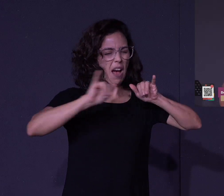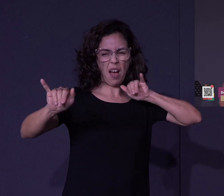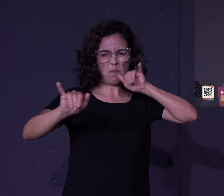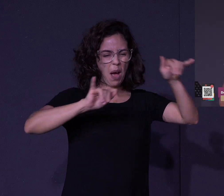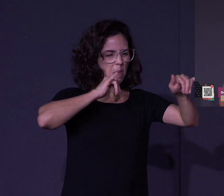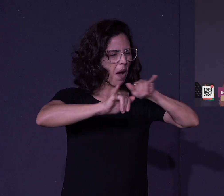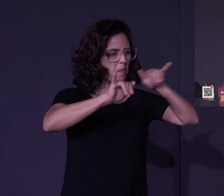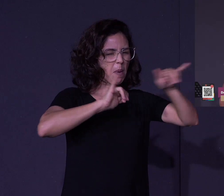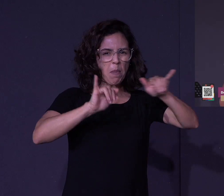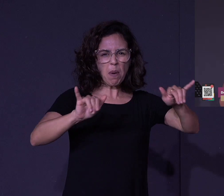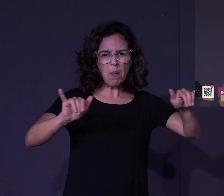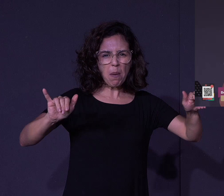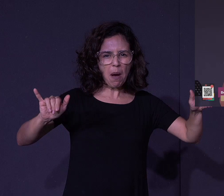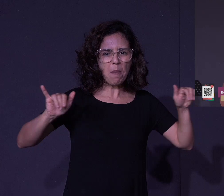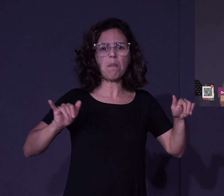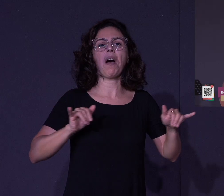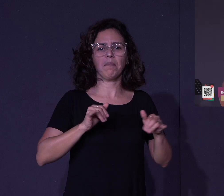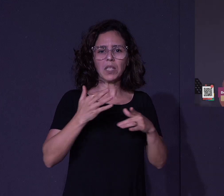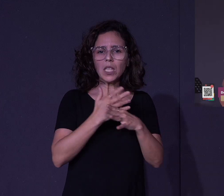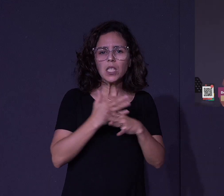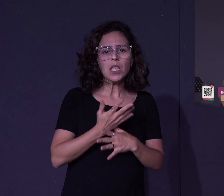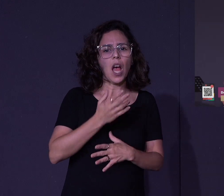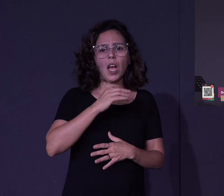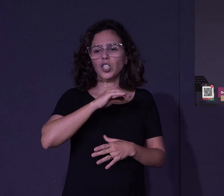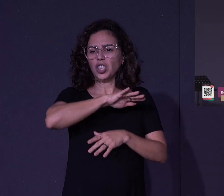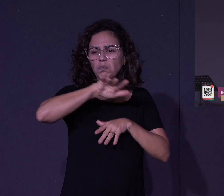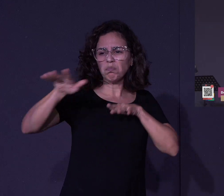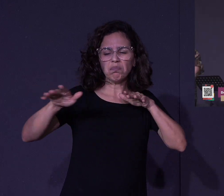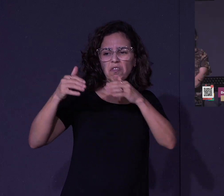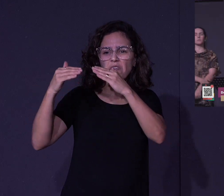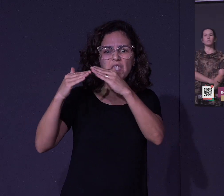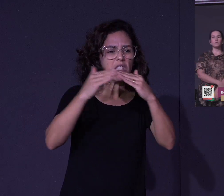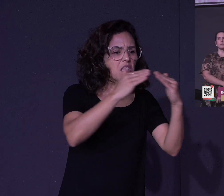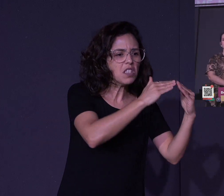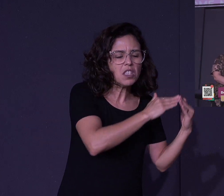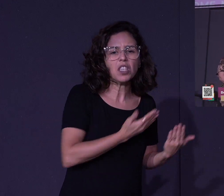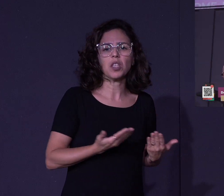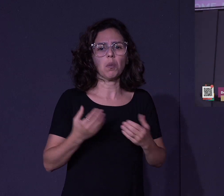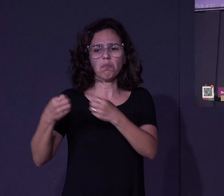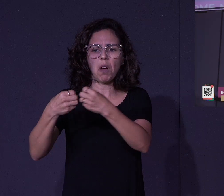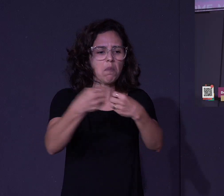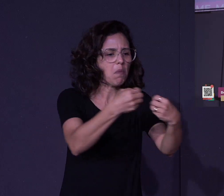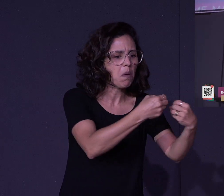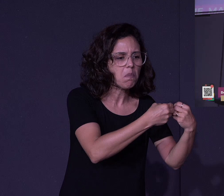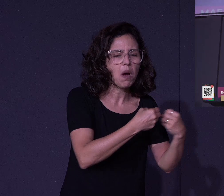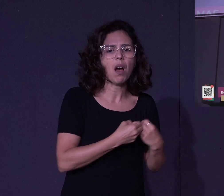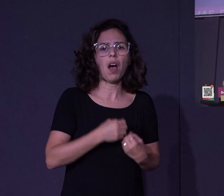por toda a Judéia e regiões circunvizinhas. Para a gente introduzir a mensagem, põe a tua mão no teu